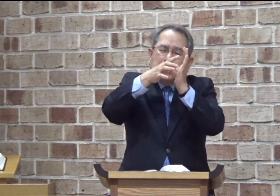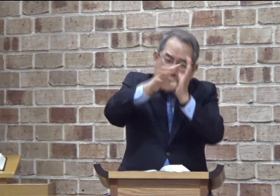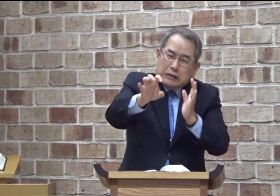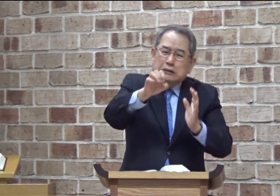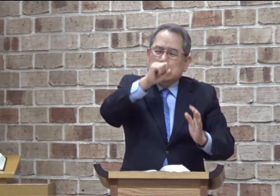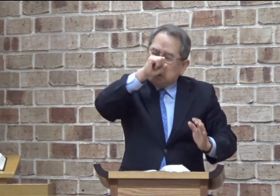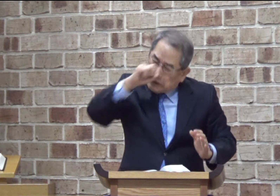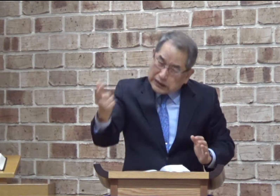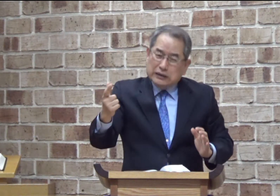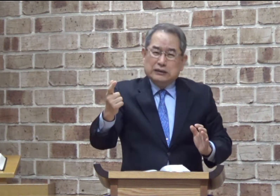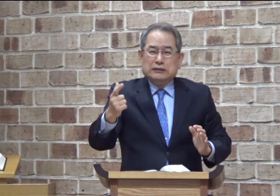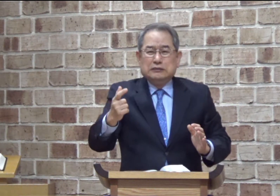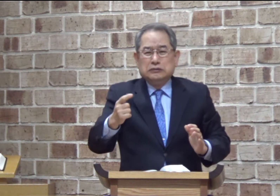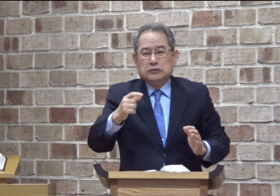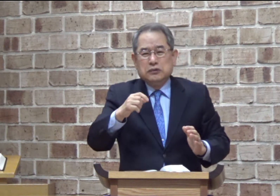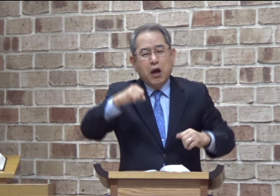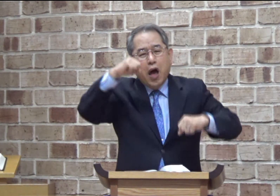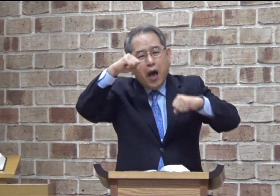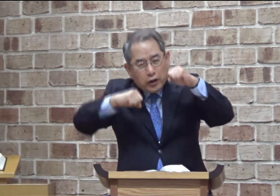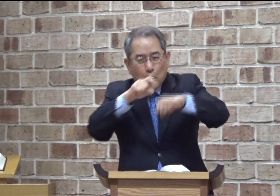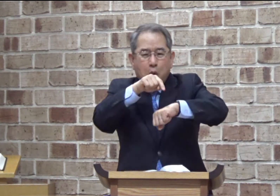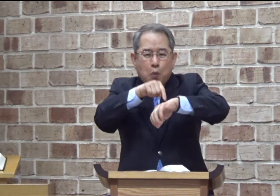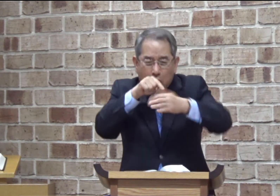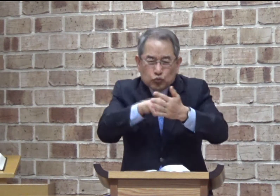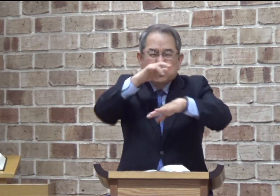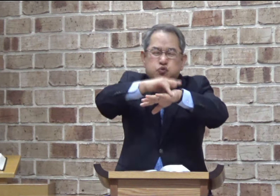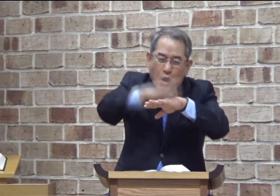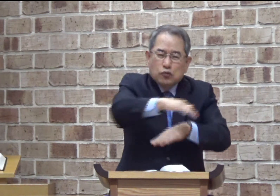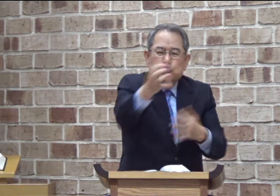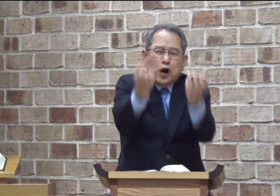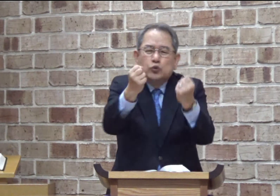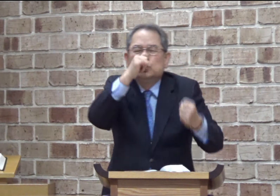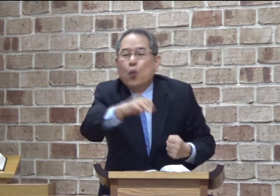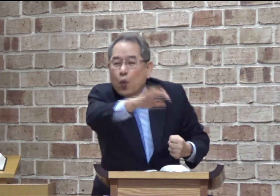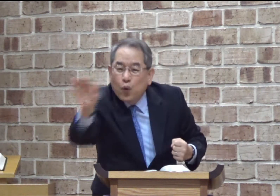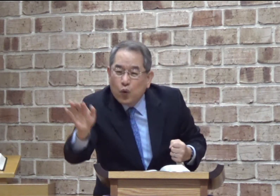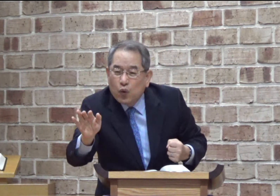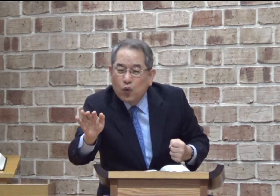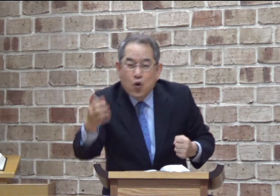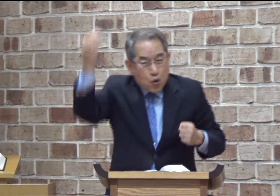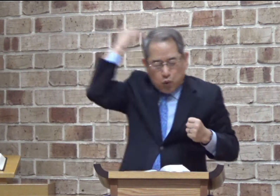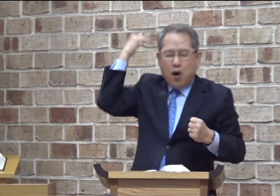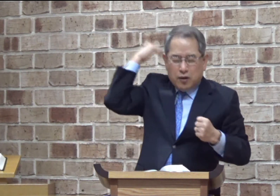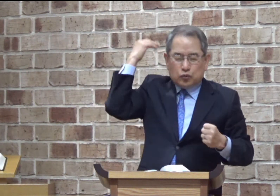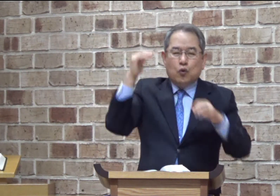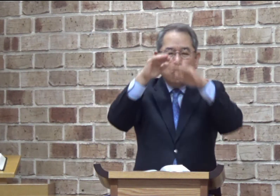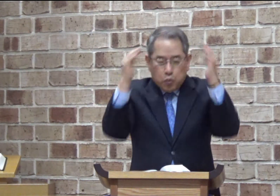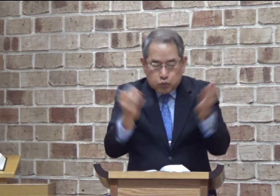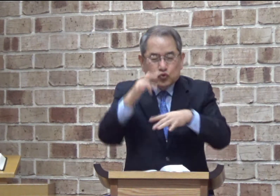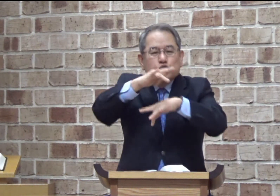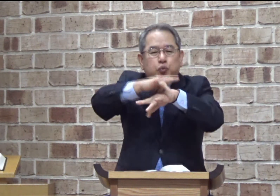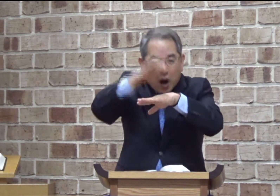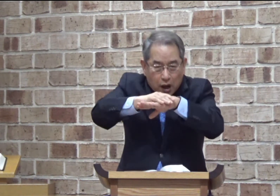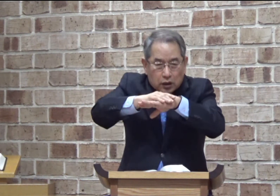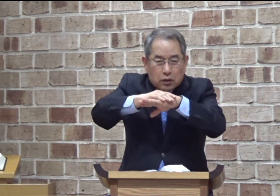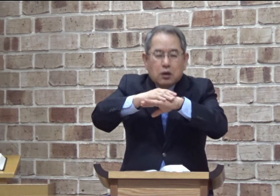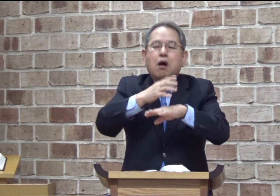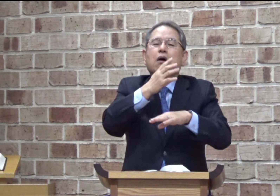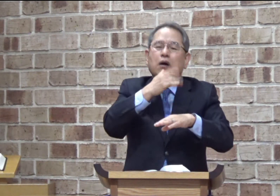나쁜 성품, 나쁜 습관 그런 것을 우리가 가지고 있는데 과거의 그런 옛사람을 버리고 예수님을